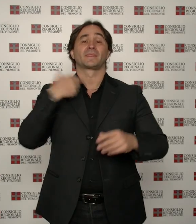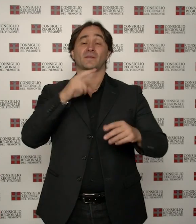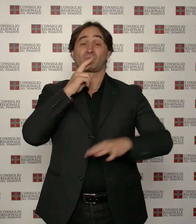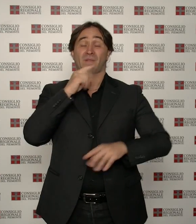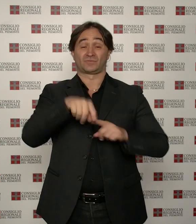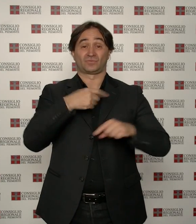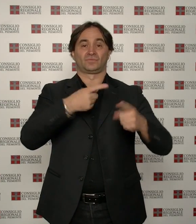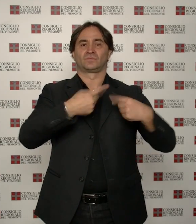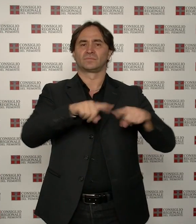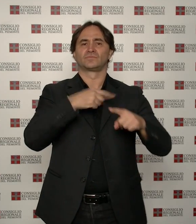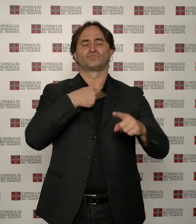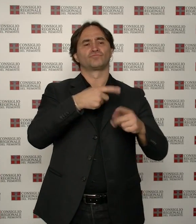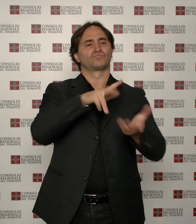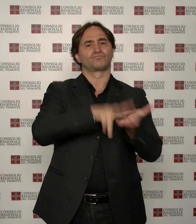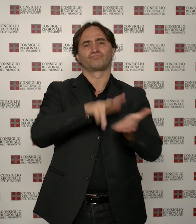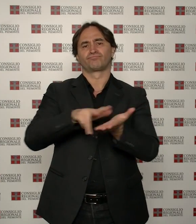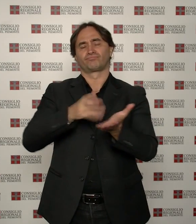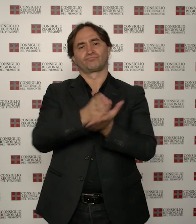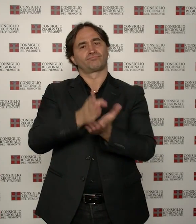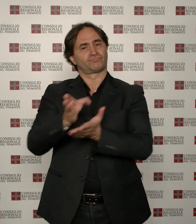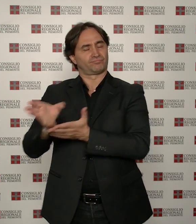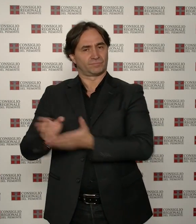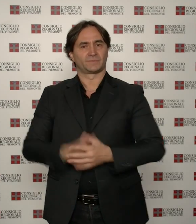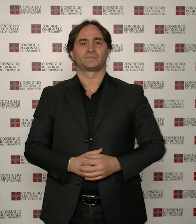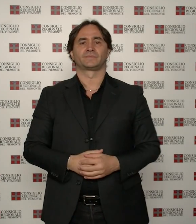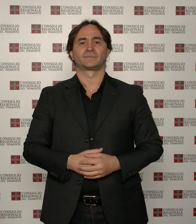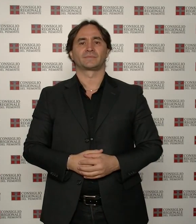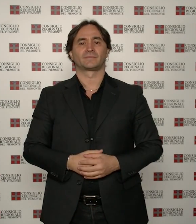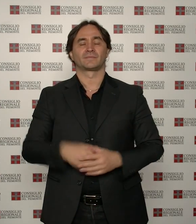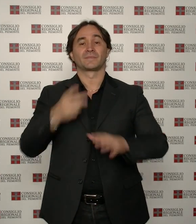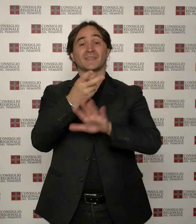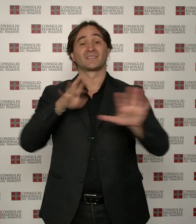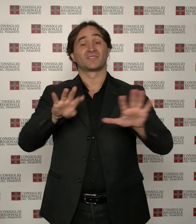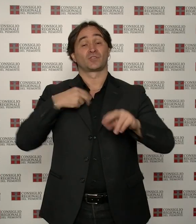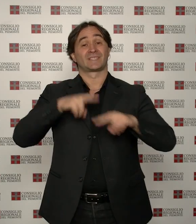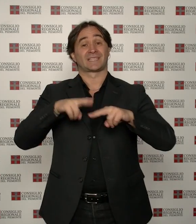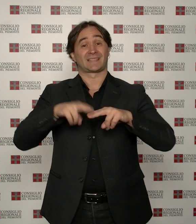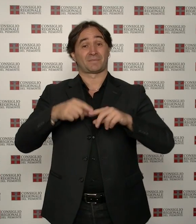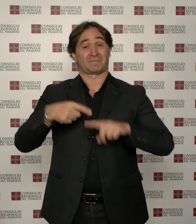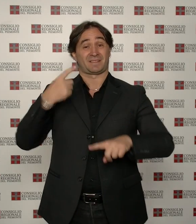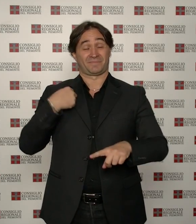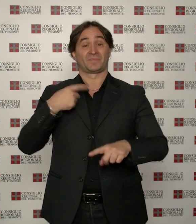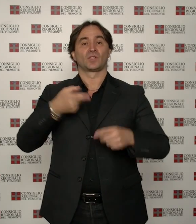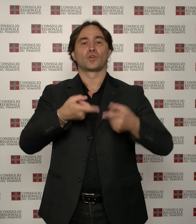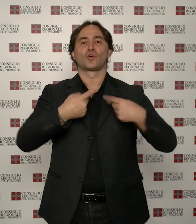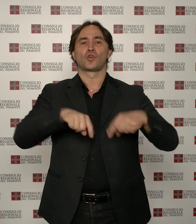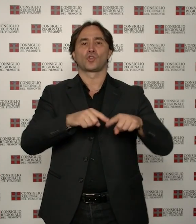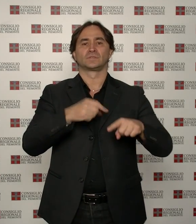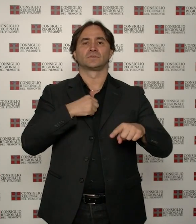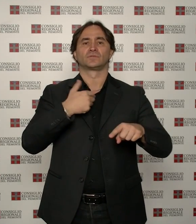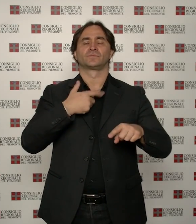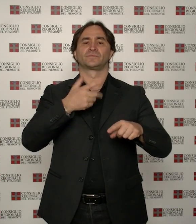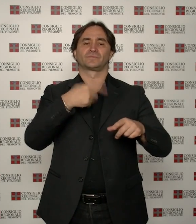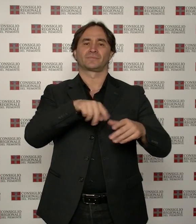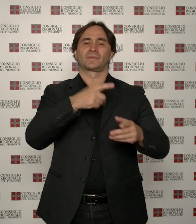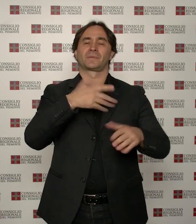votati numerosi atti di indirizzo. In copertina! Il 29 settembre il Consiglio ha adottato il nuovo piano ittico regionale.